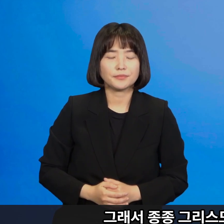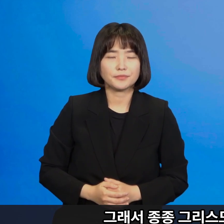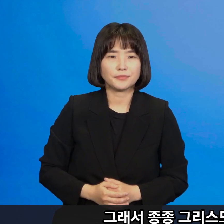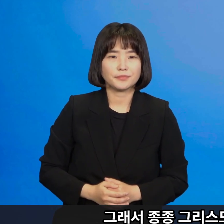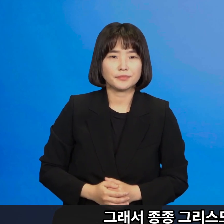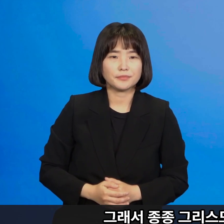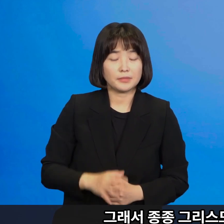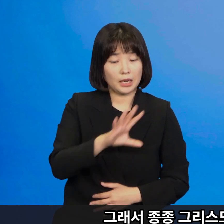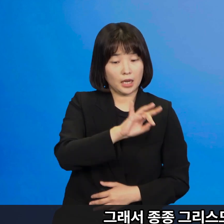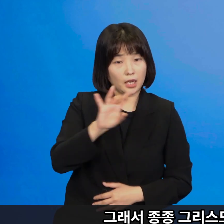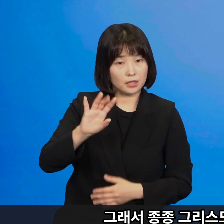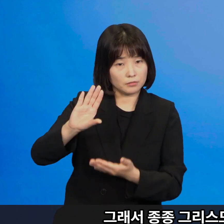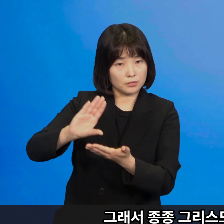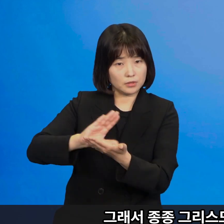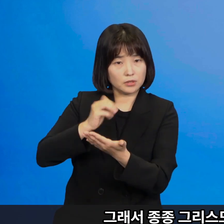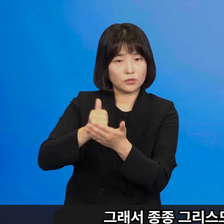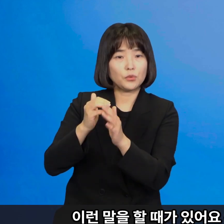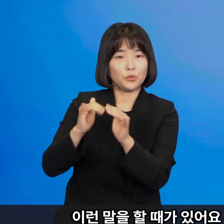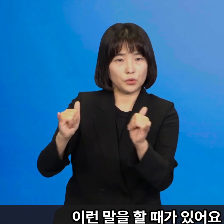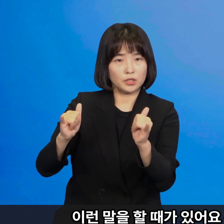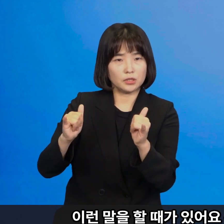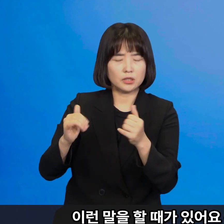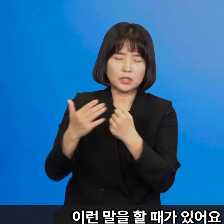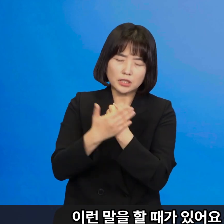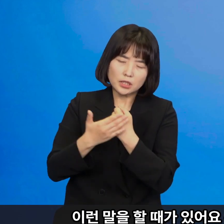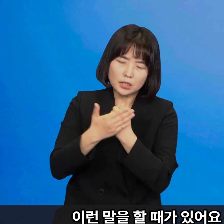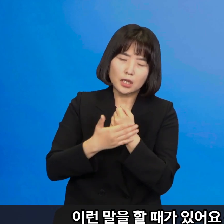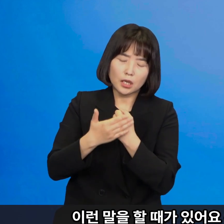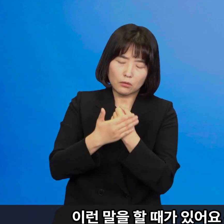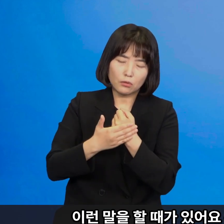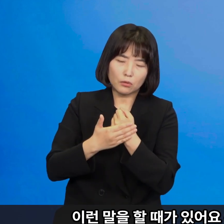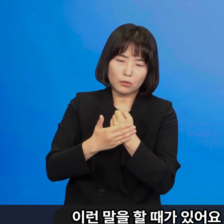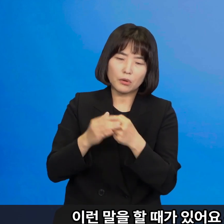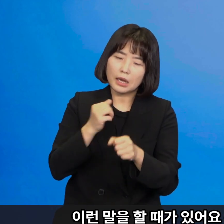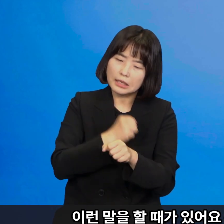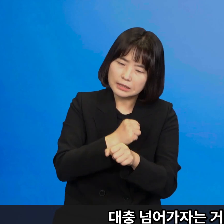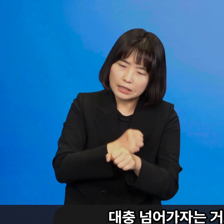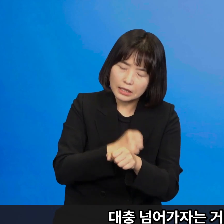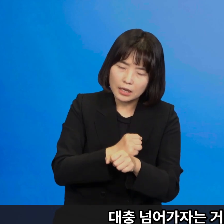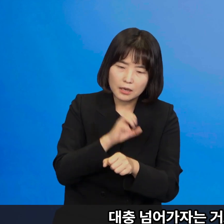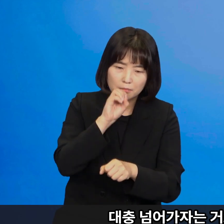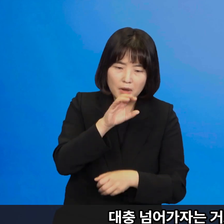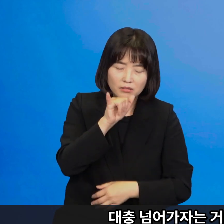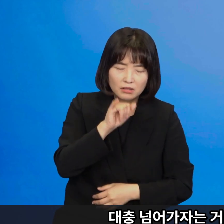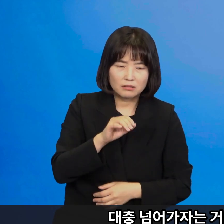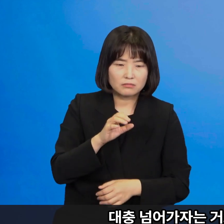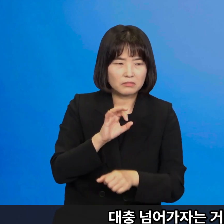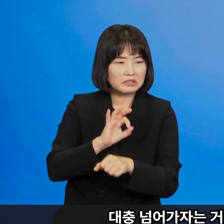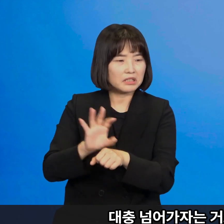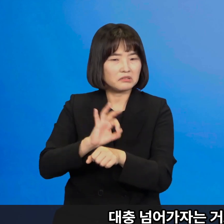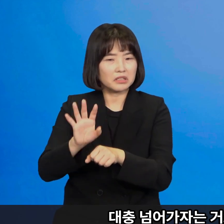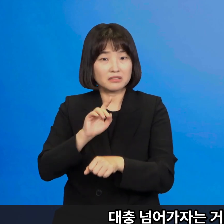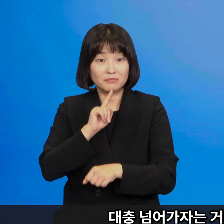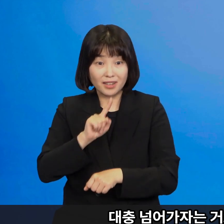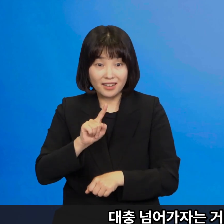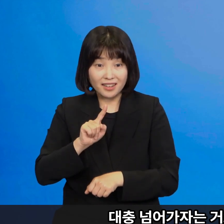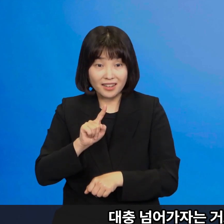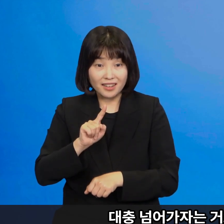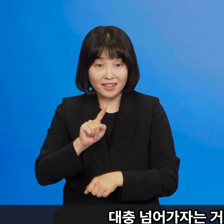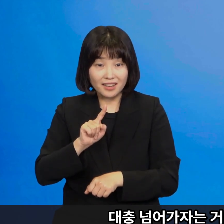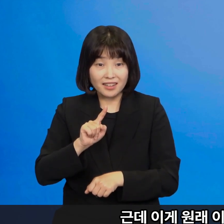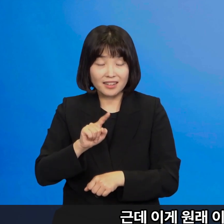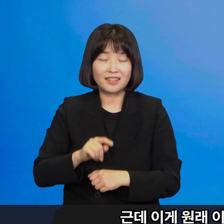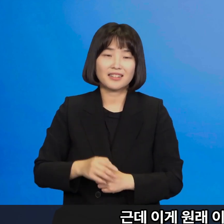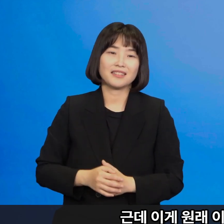종종 그리스도인들이 은혜로 합시다 이런 말을 할 때가 있어요. 은혜로 합시다. 무슨 말이죠? 대충 넘어가자는 거죠. 대충 하자는